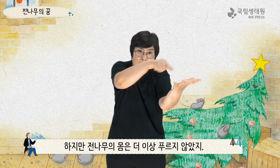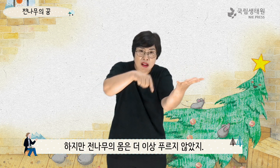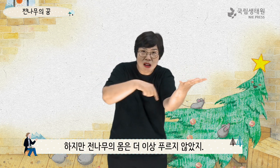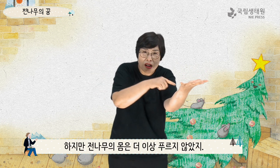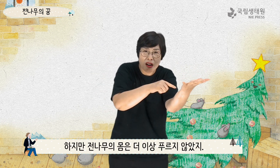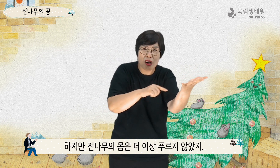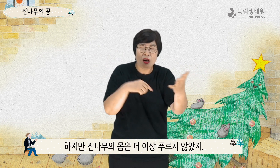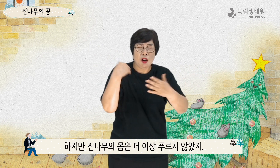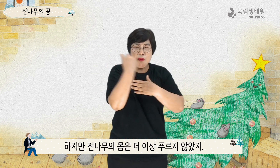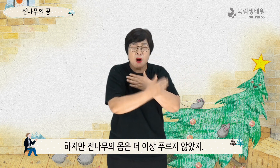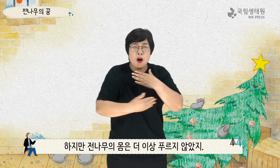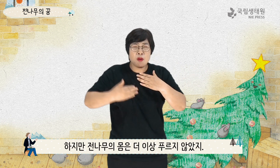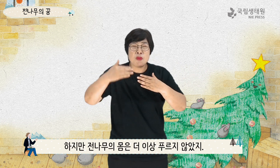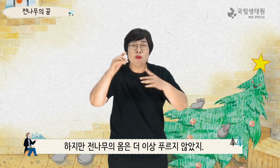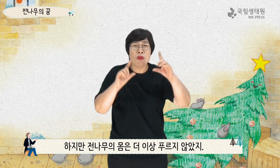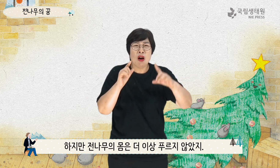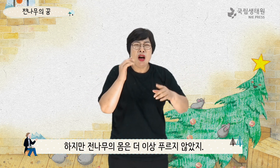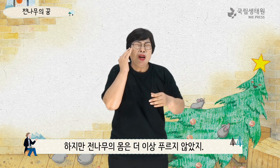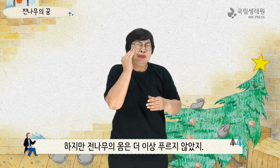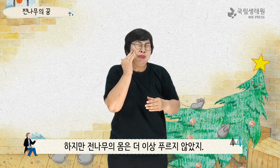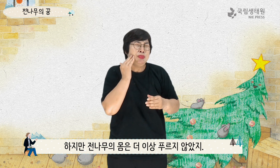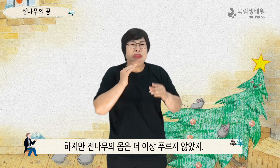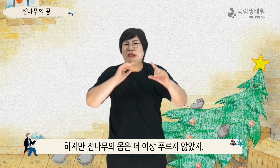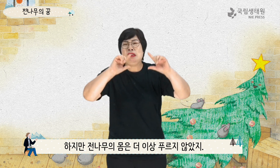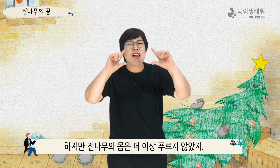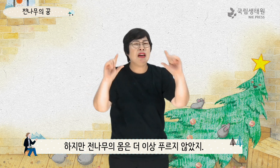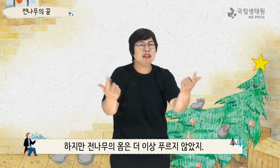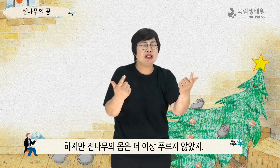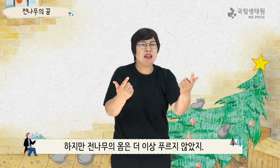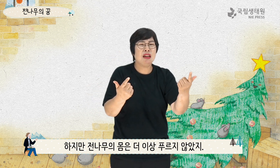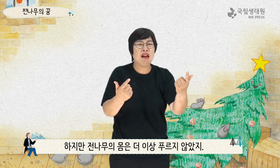하지만 전나무의 몸은 더 이상 푸르지 않았지.